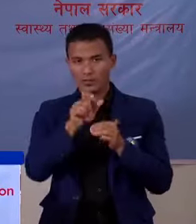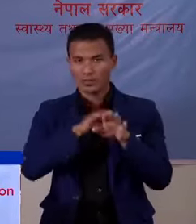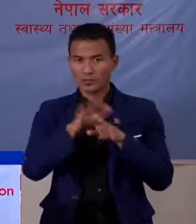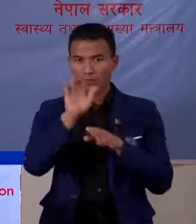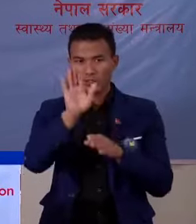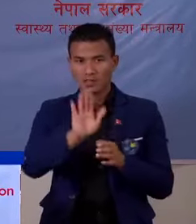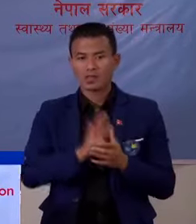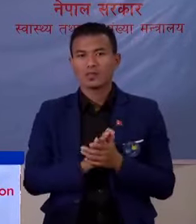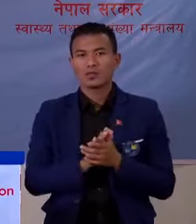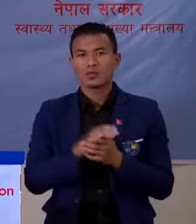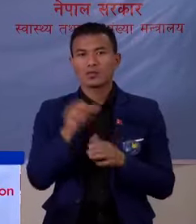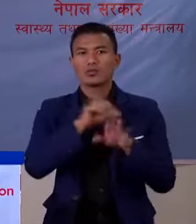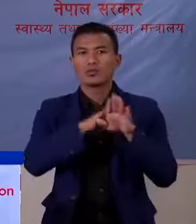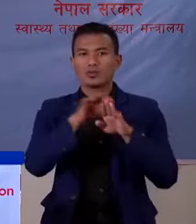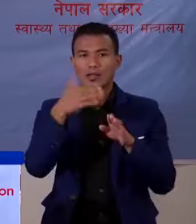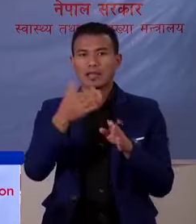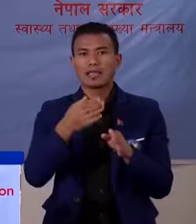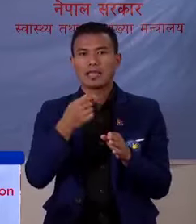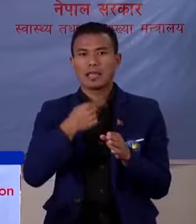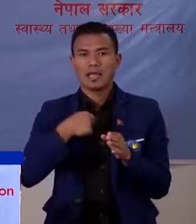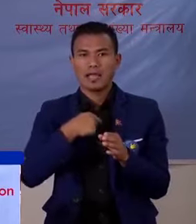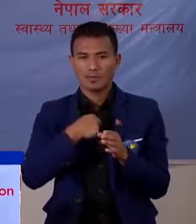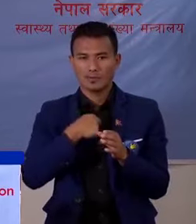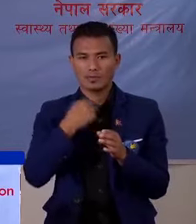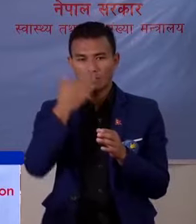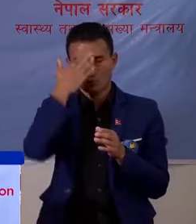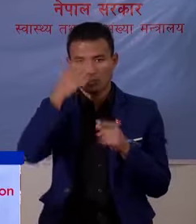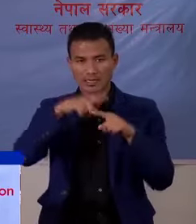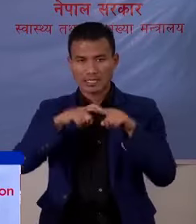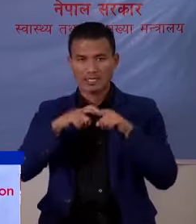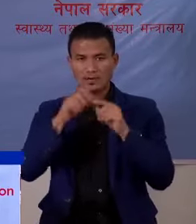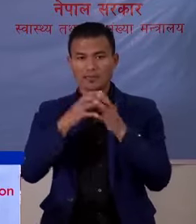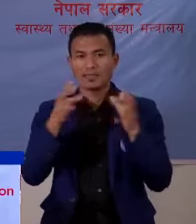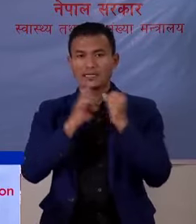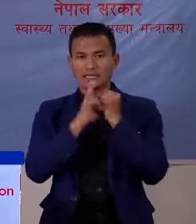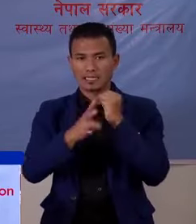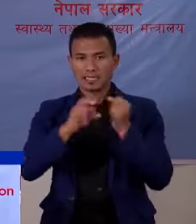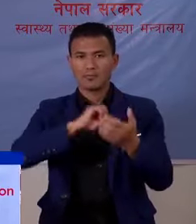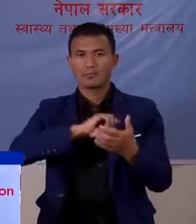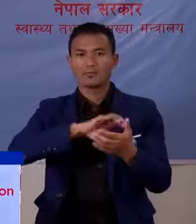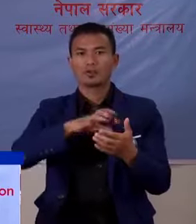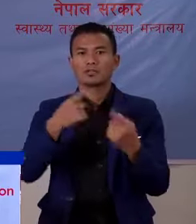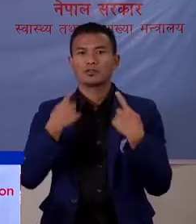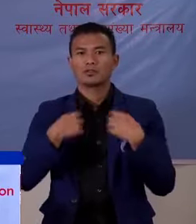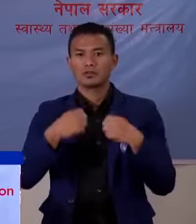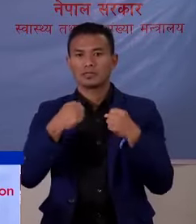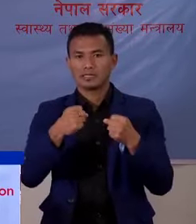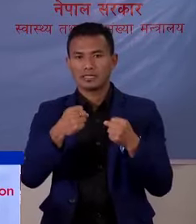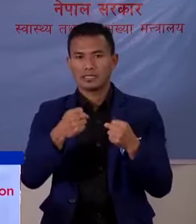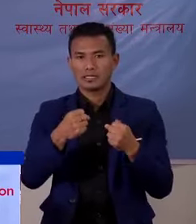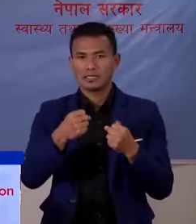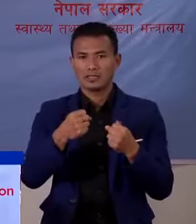हुनुहुन्छ। उहाँलाई हाम्रो इपिडेमियोलोजी तथा रोग नियन्त्रण महाशाखा र प्रदेशका स्वास्थ्य